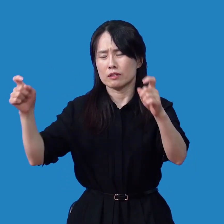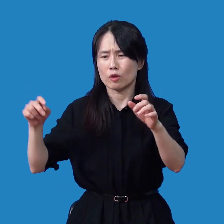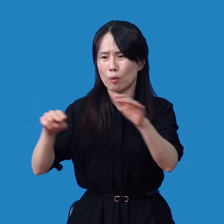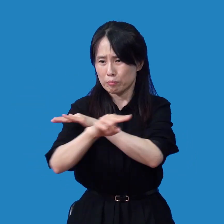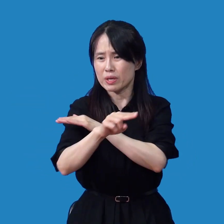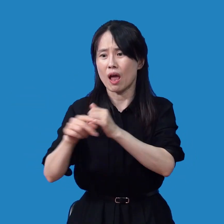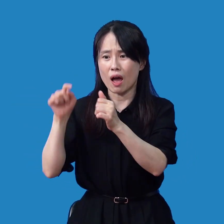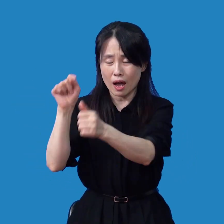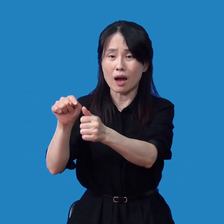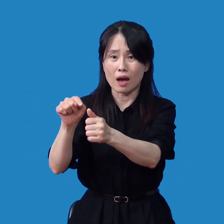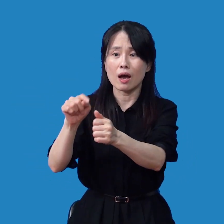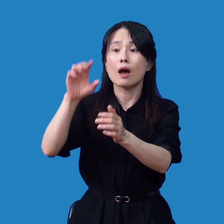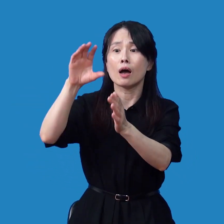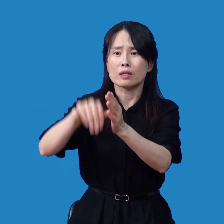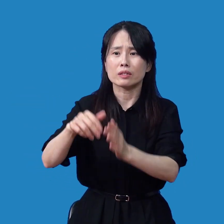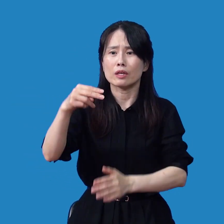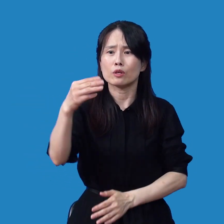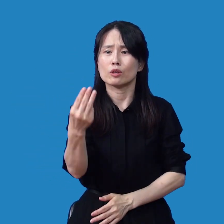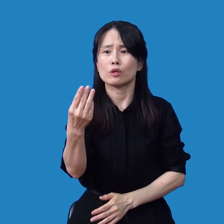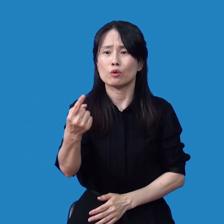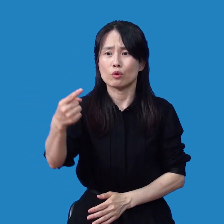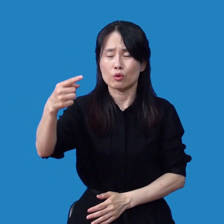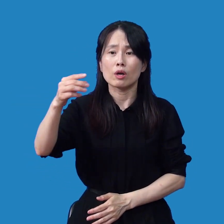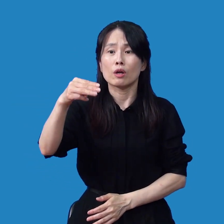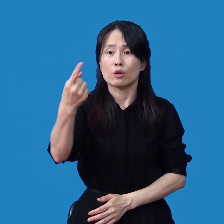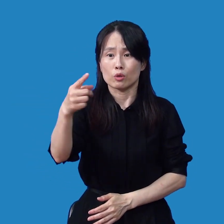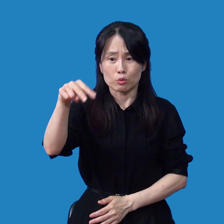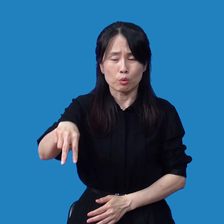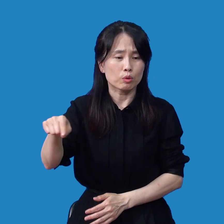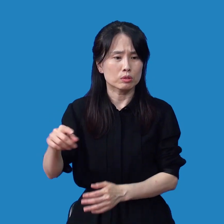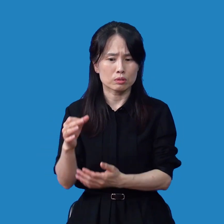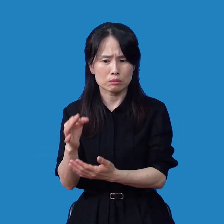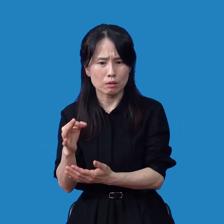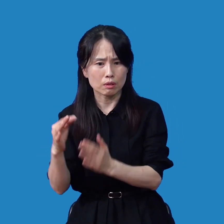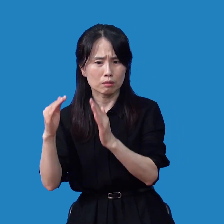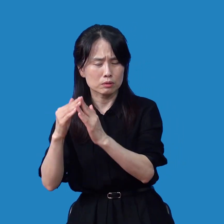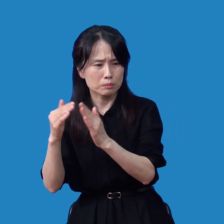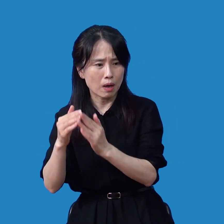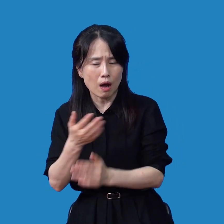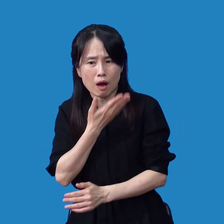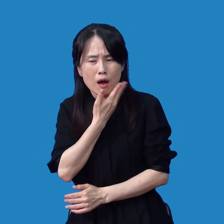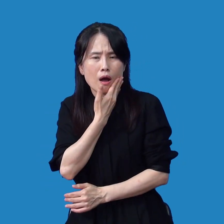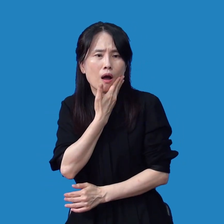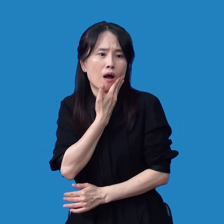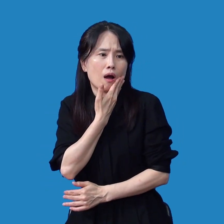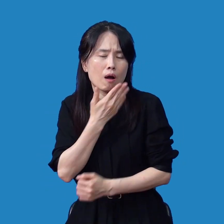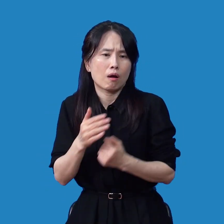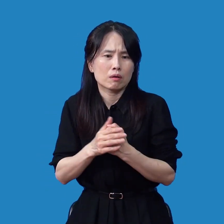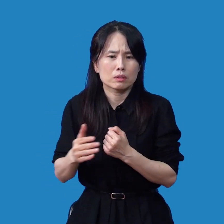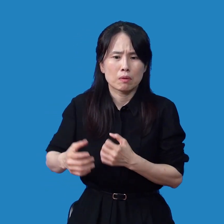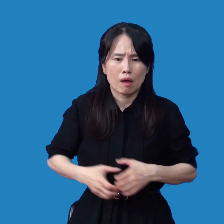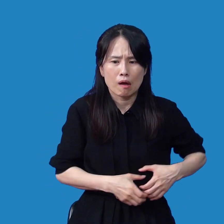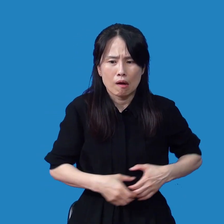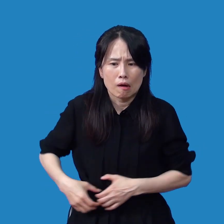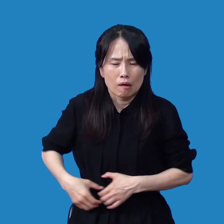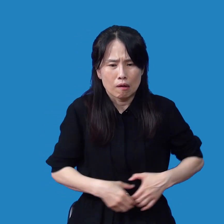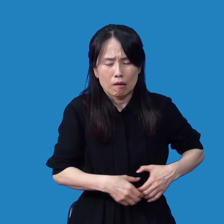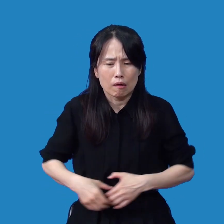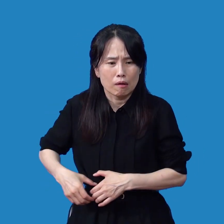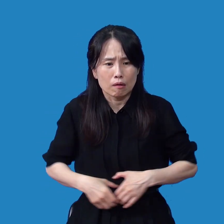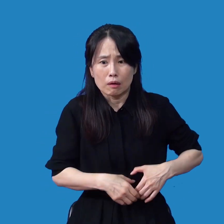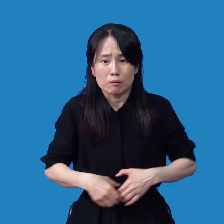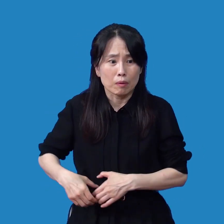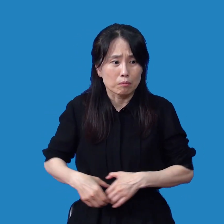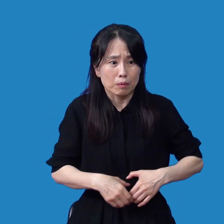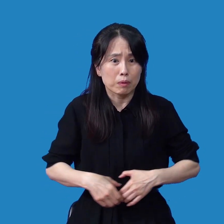롯은 그 집이며 재산이며 쌓아둔 그것이 너무 아까워서 그래서 결단을 내리지를